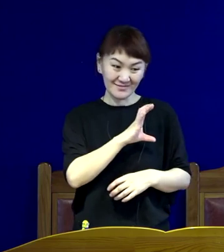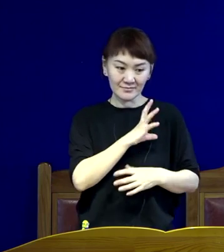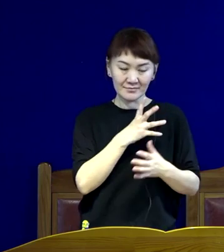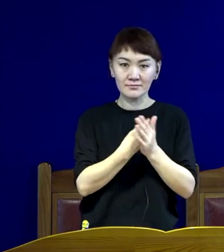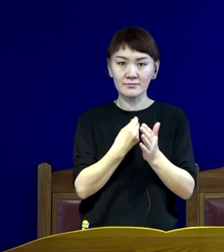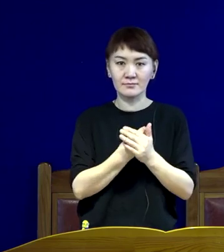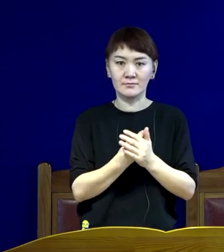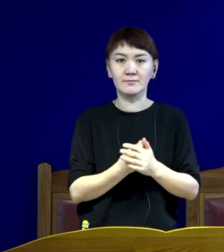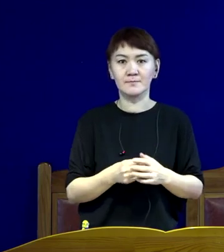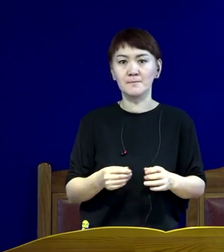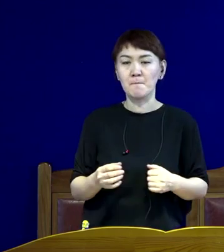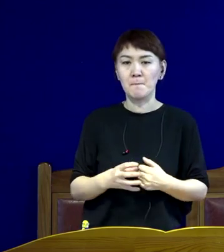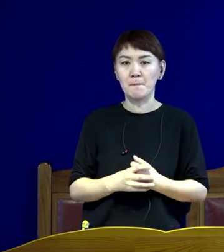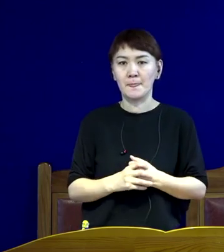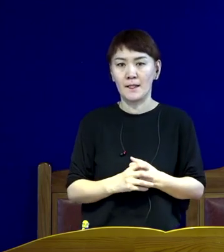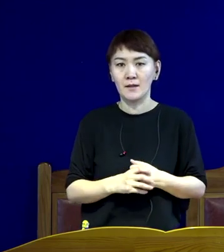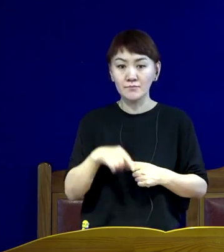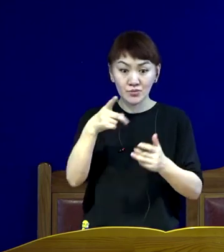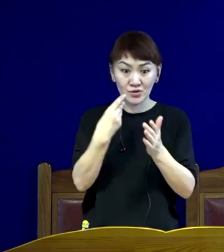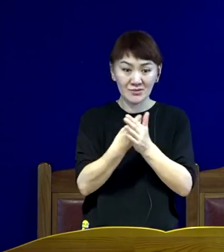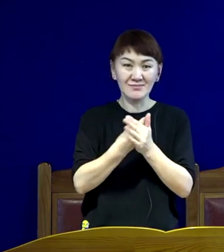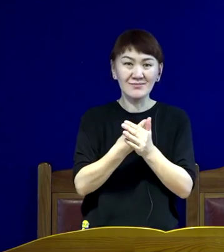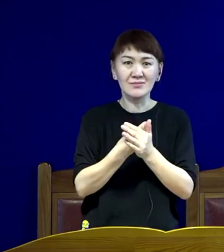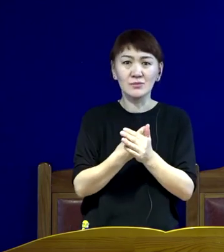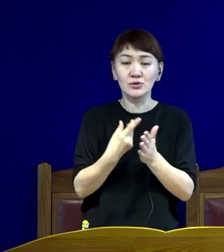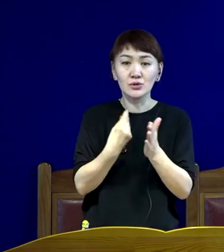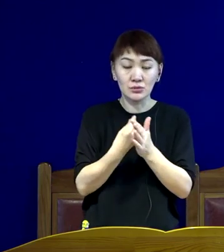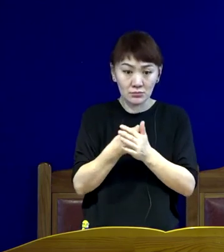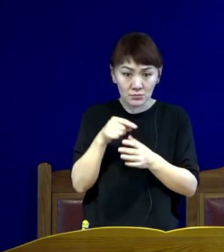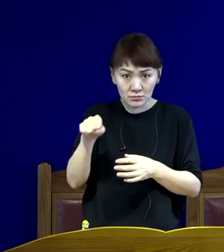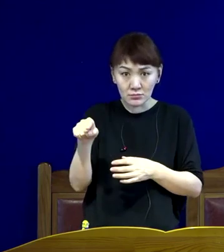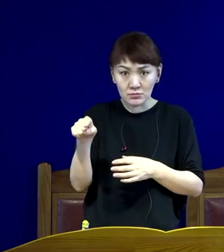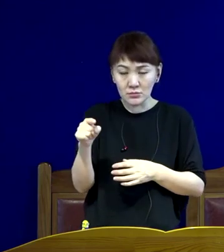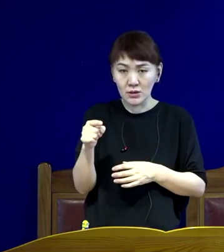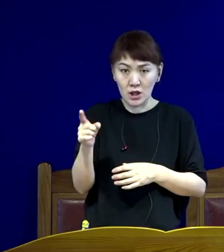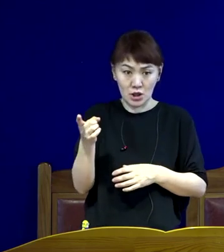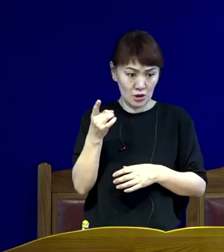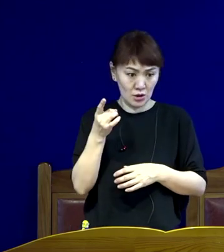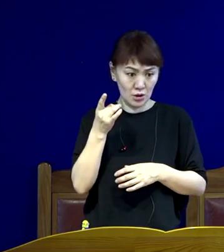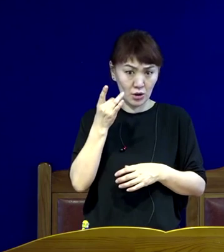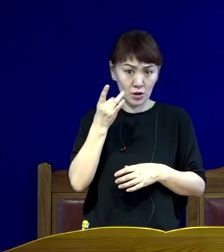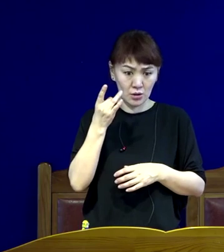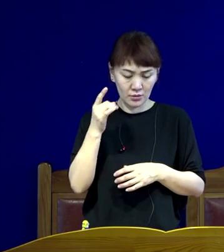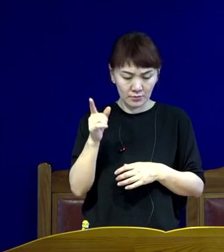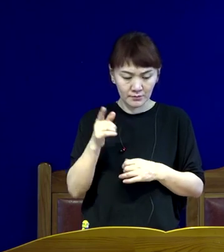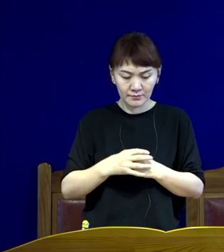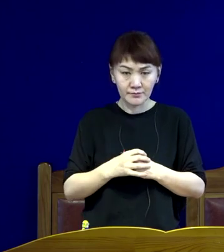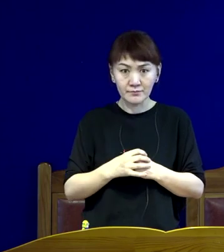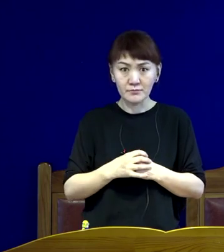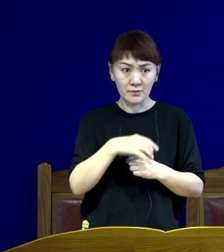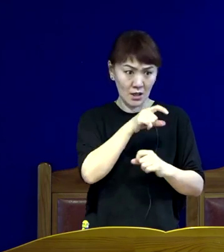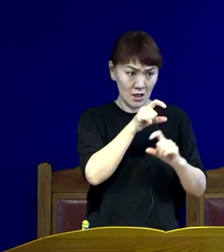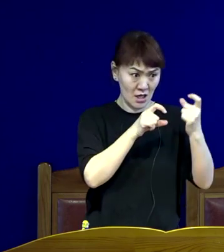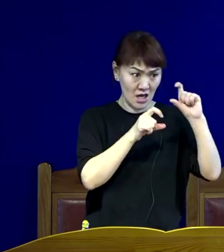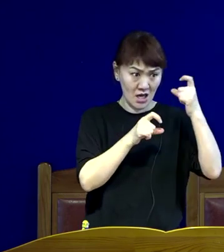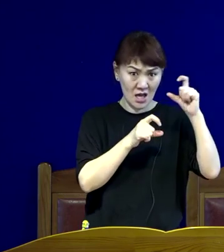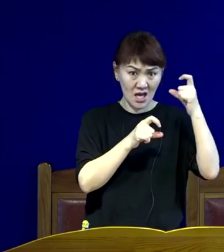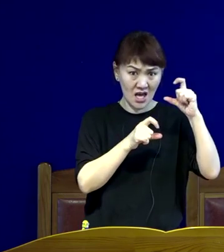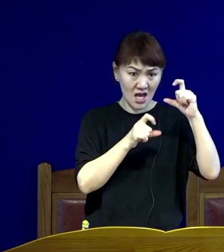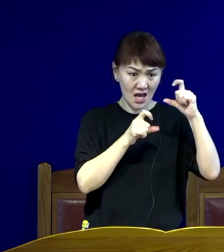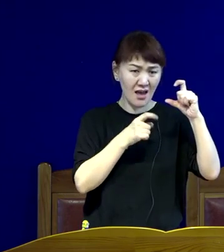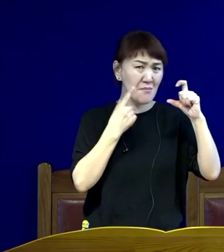хайртай биш байх юм бол бүр хасах руу орно гэсэн үг, бүр 0 болно гэсэн үг. Энэ бол үнэн зүйл. Тэгэхээр эхнэрүүд их мэрэгүү ухаантай байх